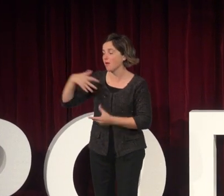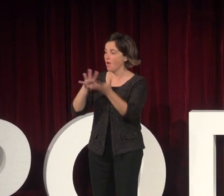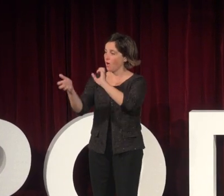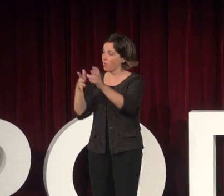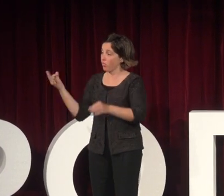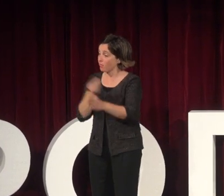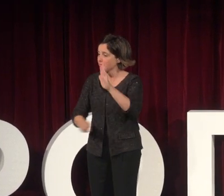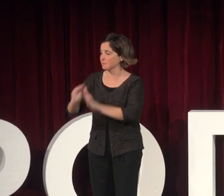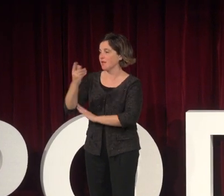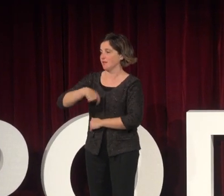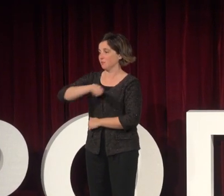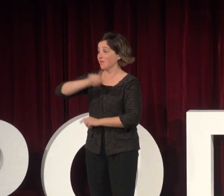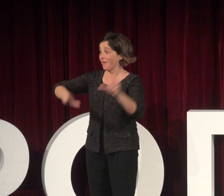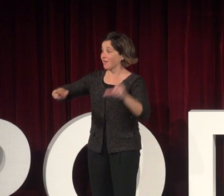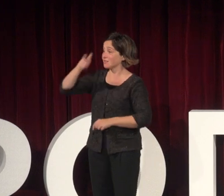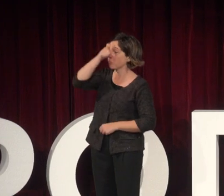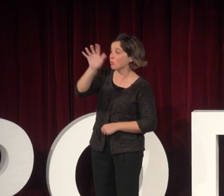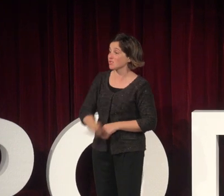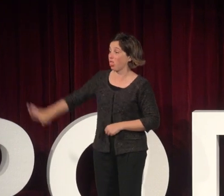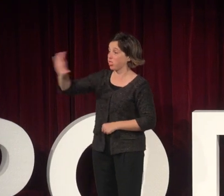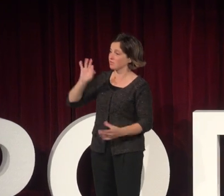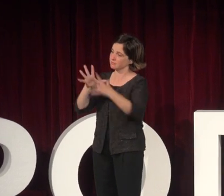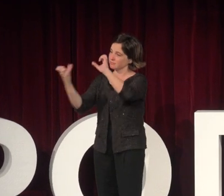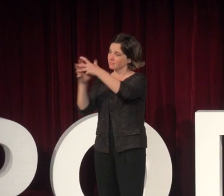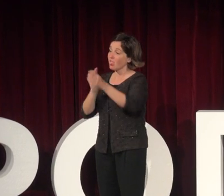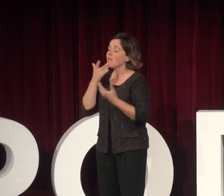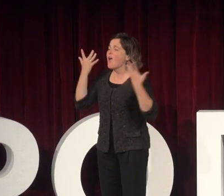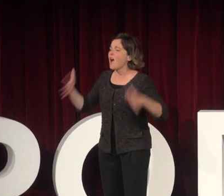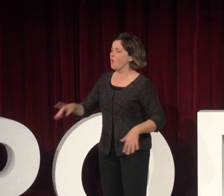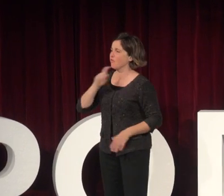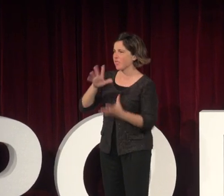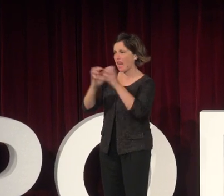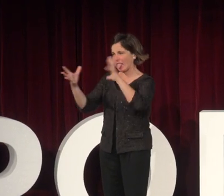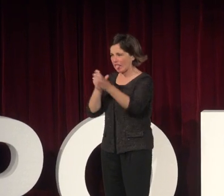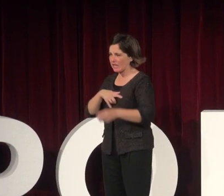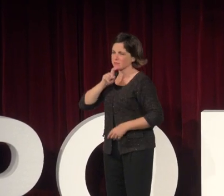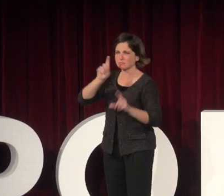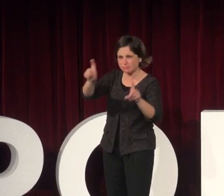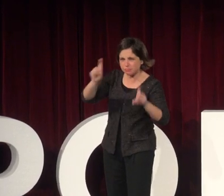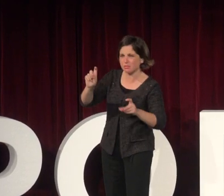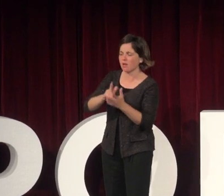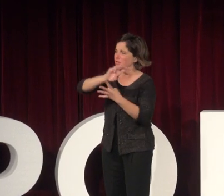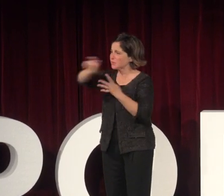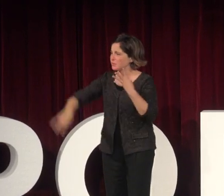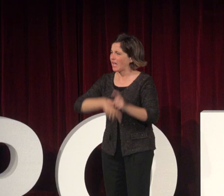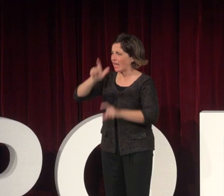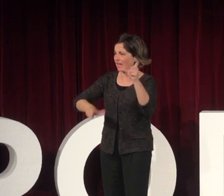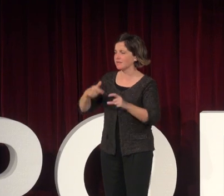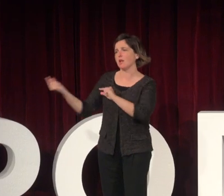regiones, de un acuerdo entre gentes, pueblos y naciones. Y aunque sea difícil de entender, aunque haya decenas